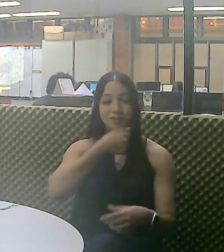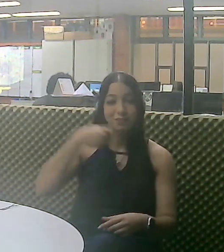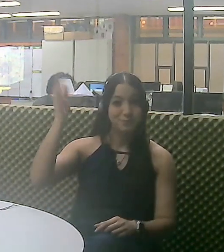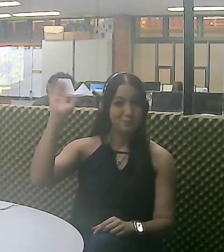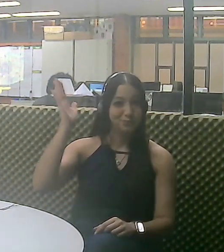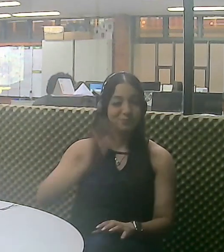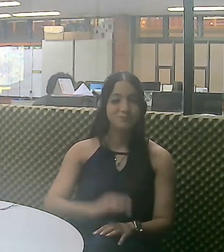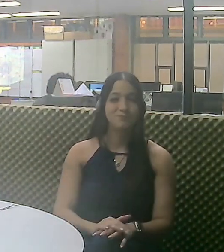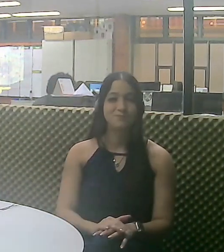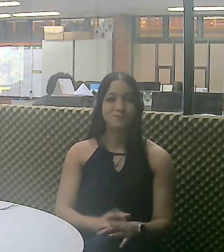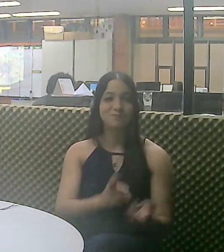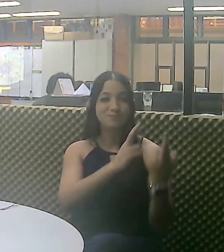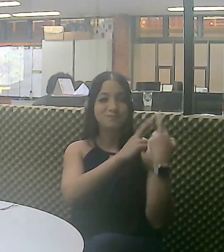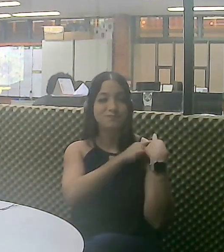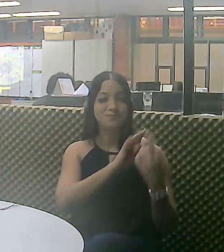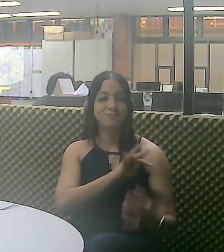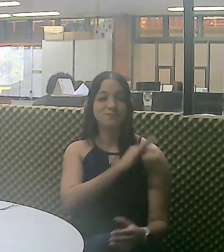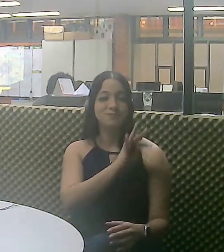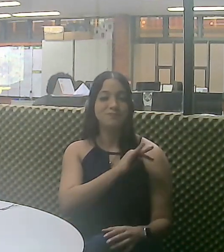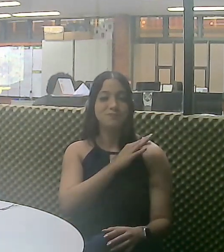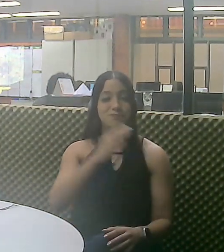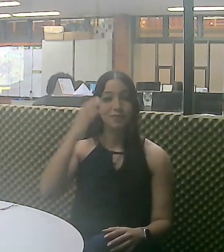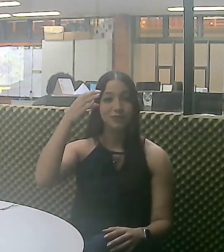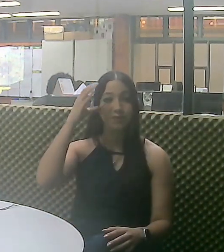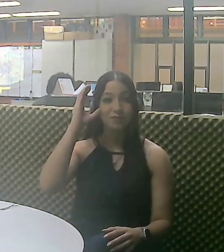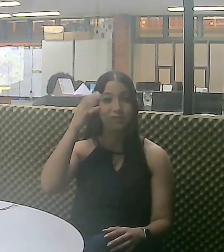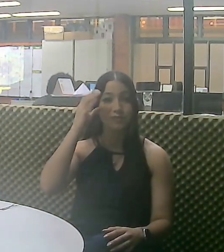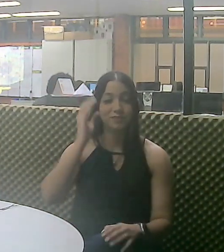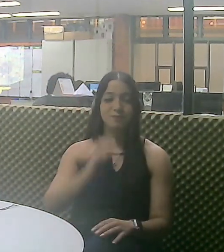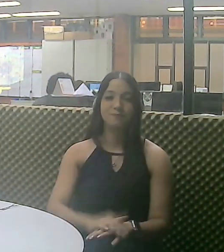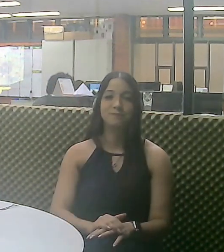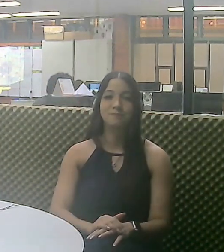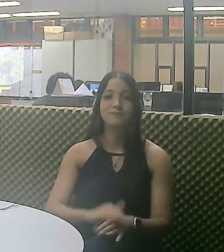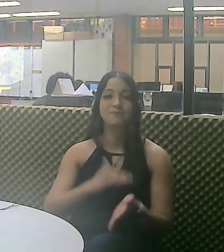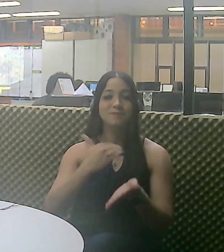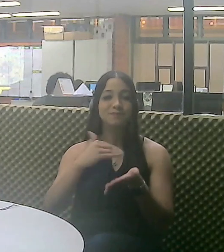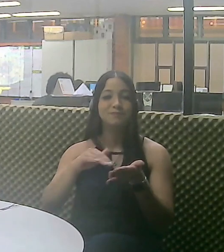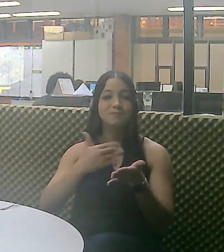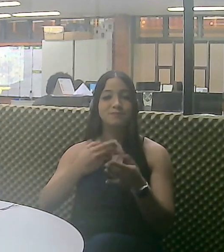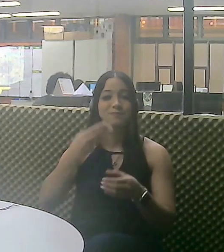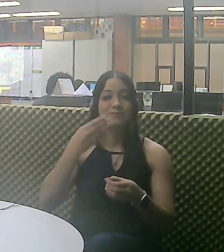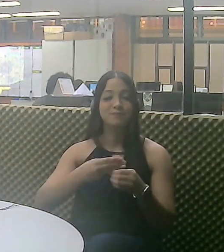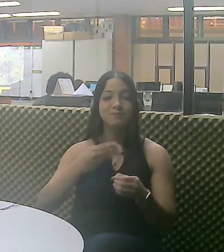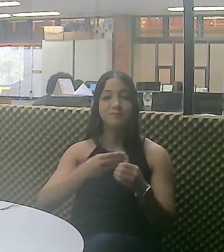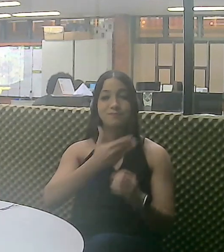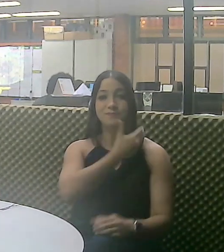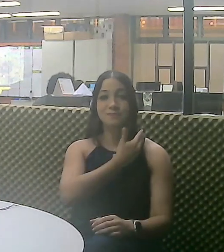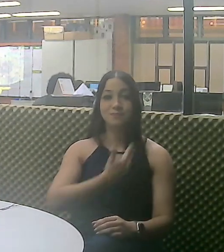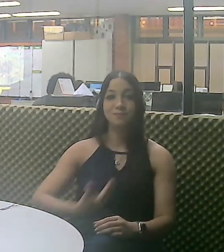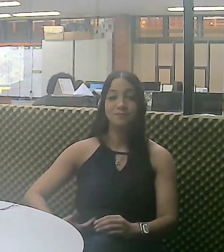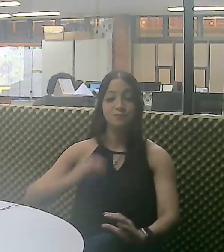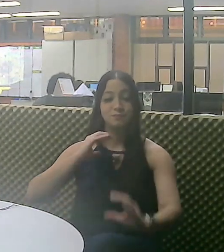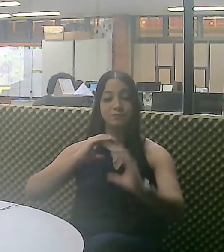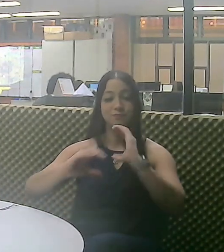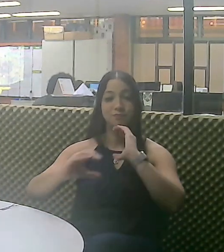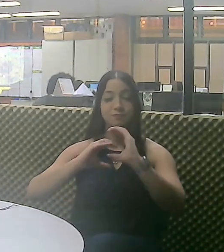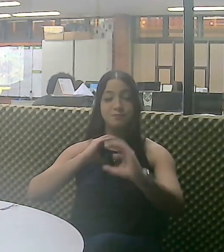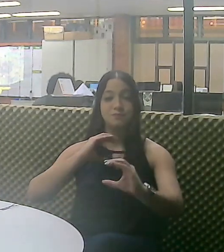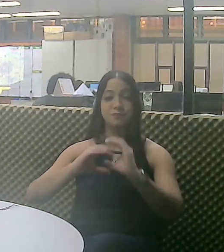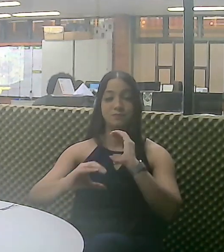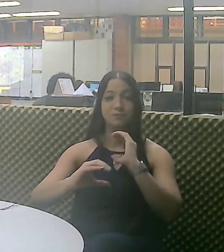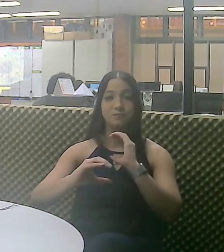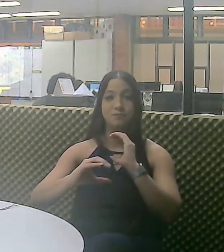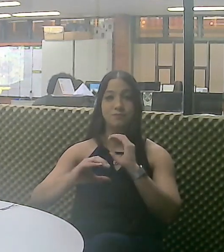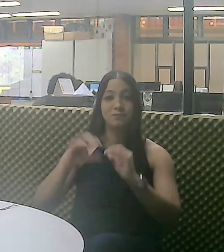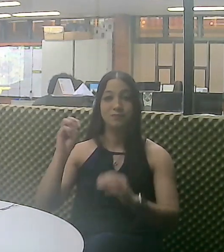em Libras Amanda Valentim responsável técnico Cristiano Silva secretário municipal de governo